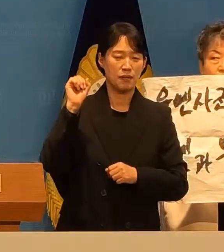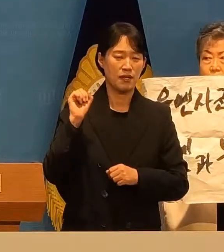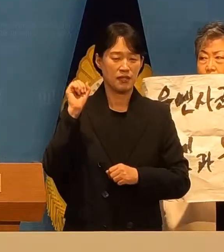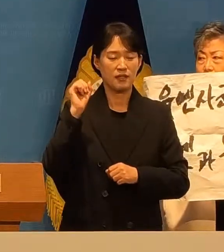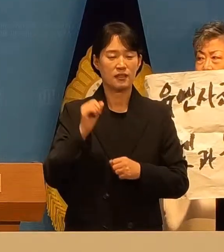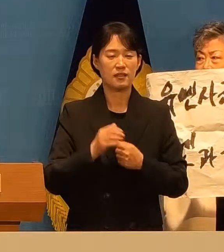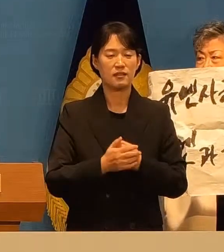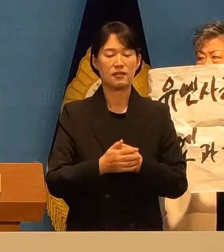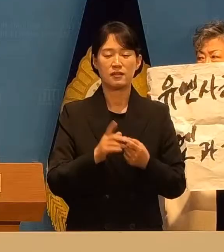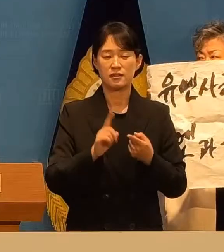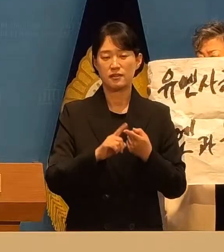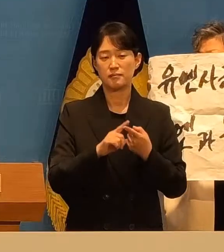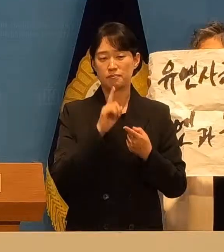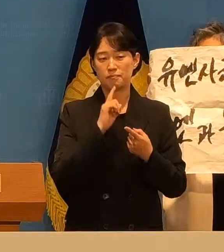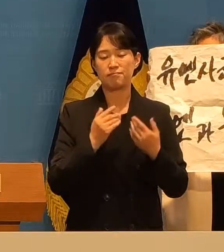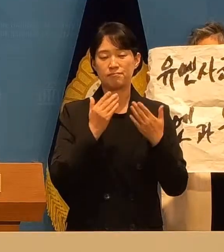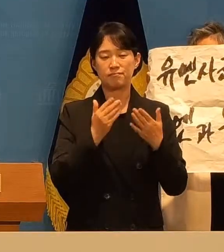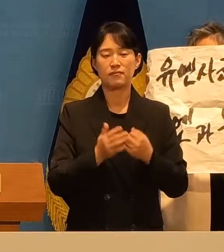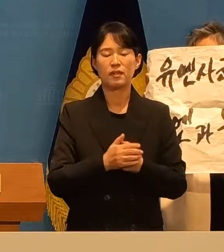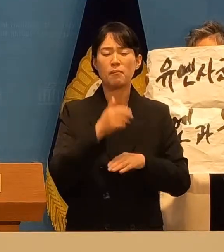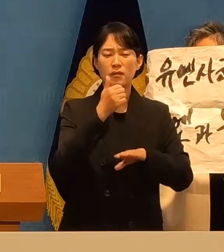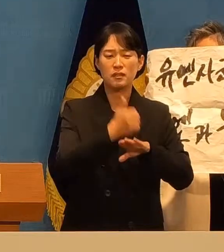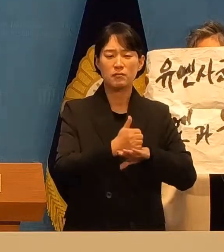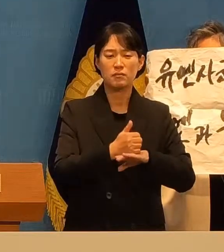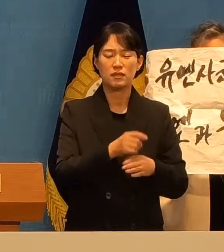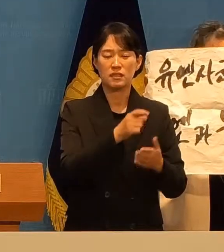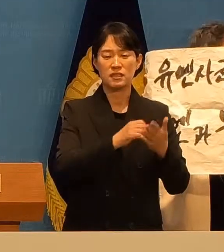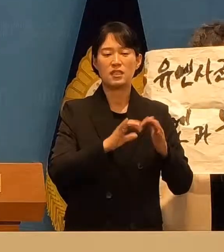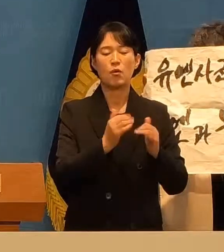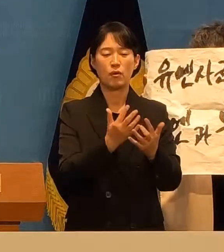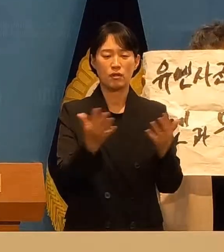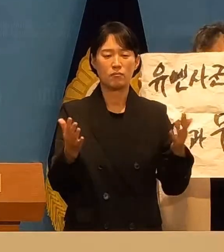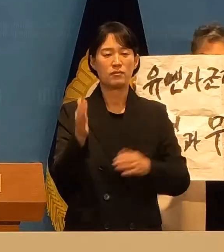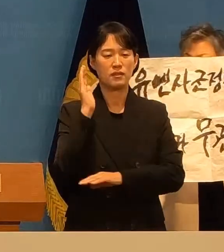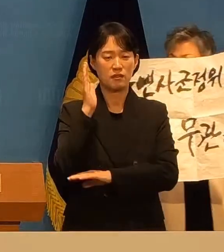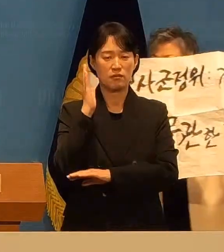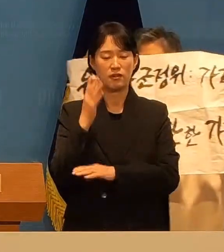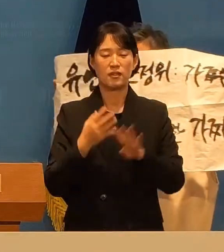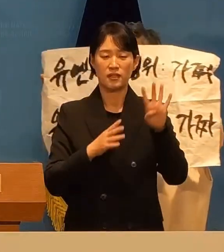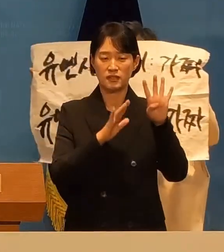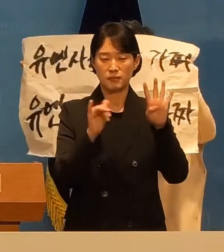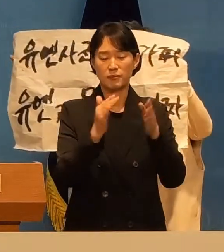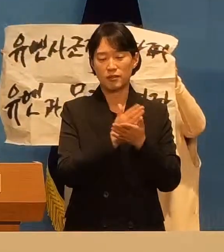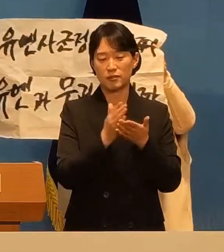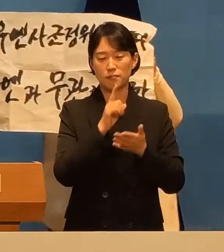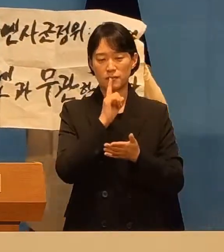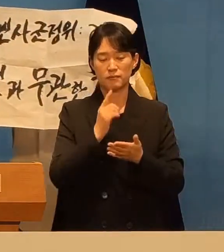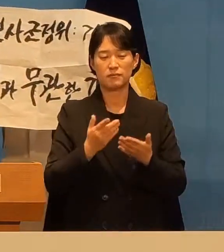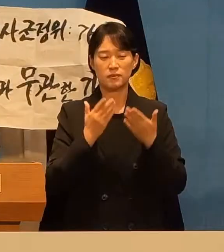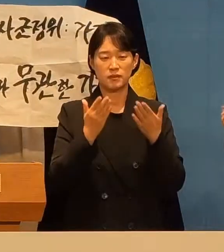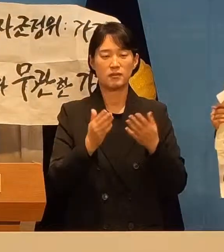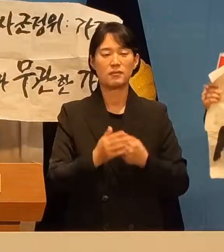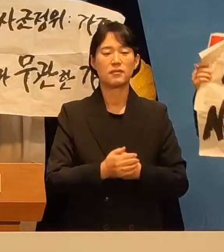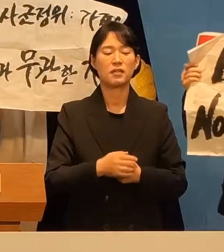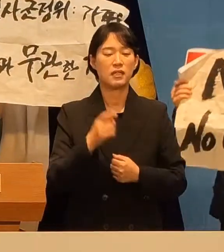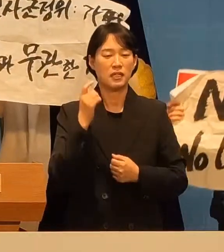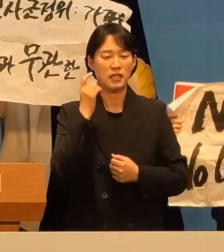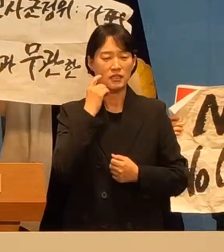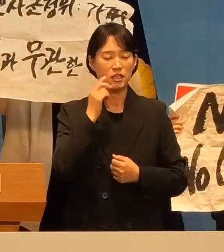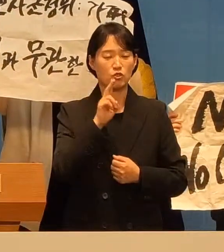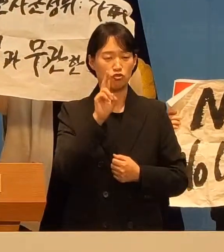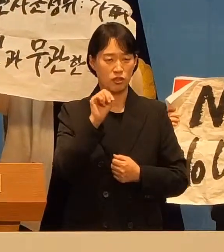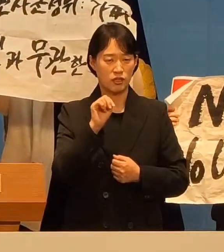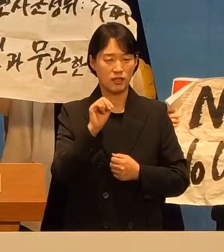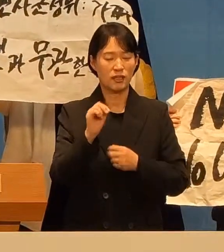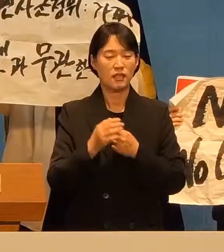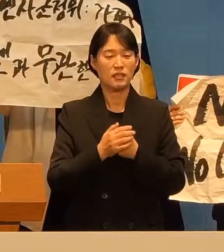발언을 해주시겠습니다. 마지막으로 기자회견문 낭독은 네 분이 하시는데요. 박영태 가짜 유엔사 해체를 위한